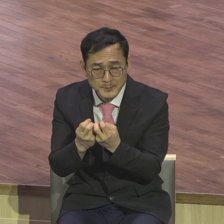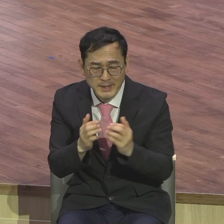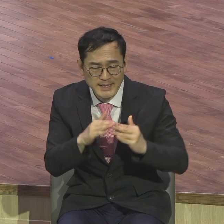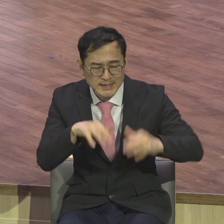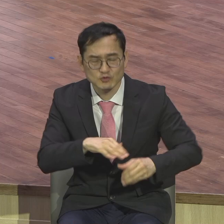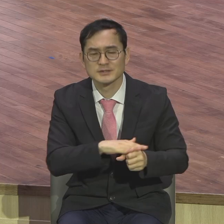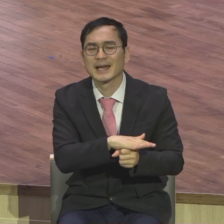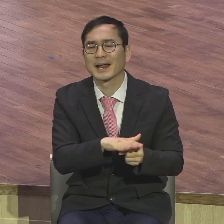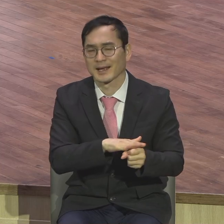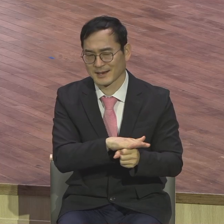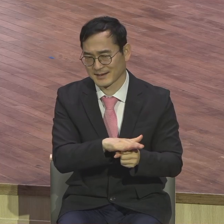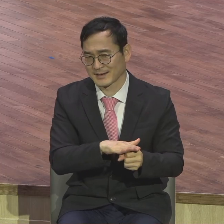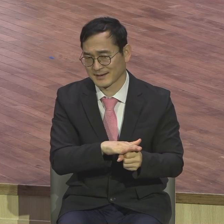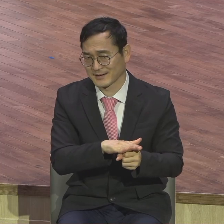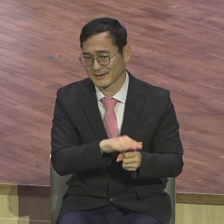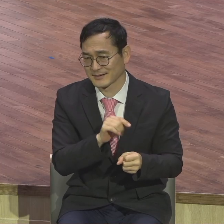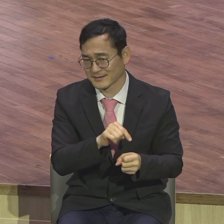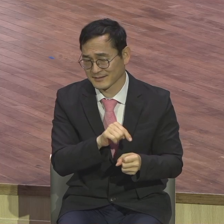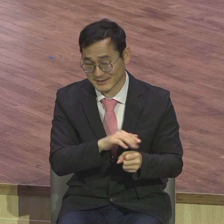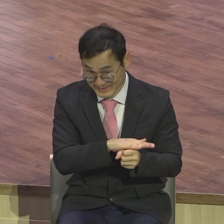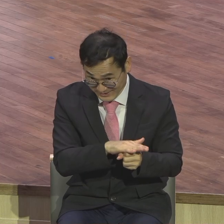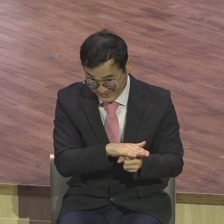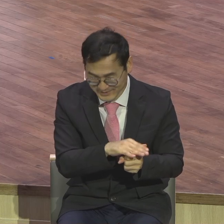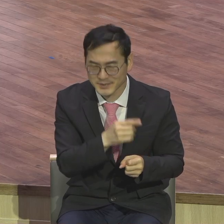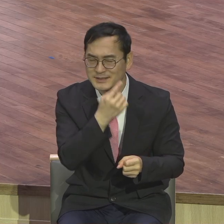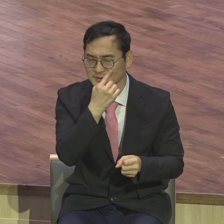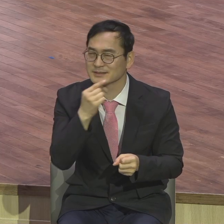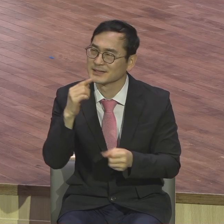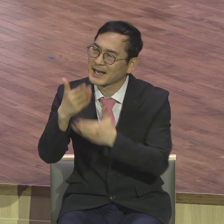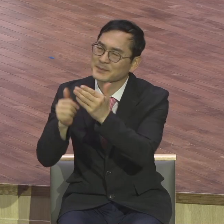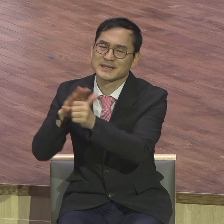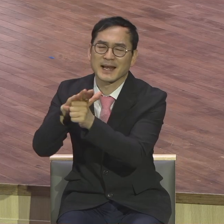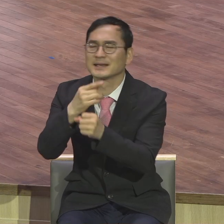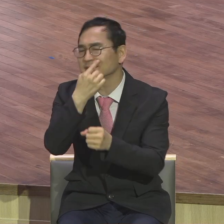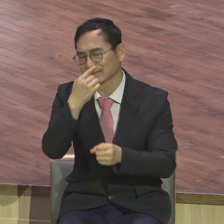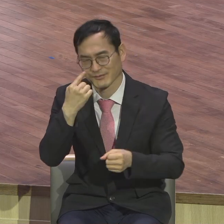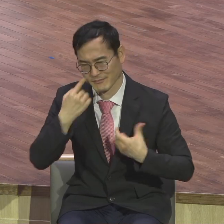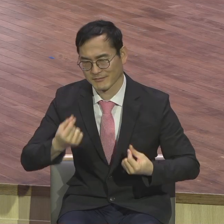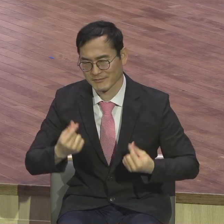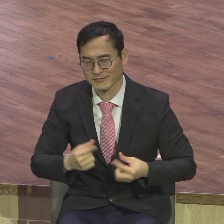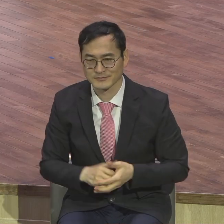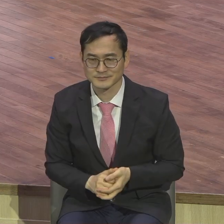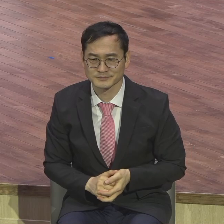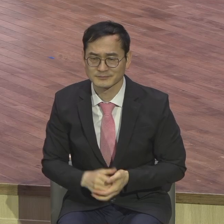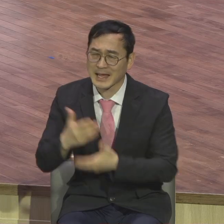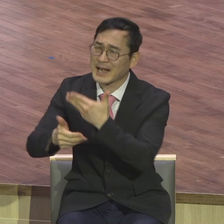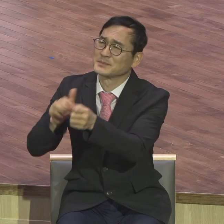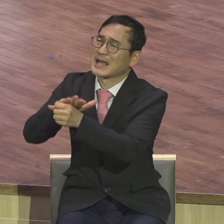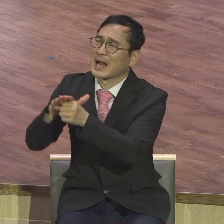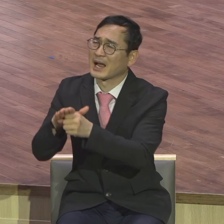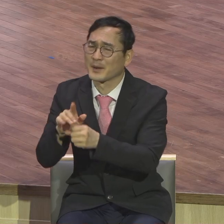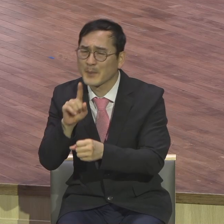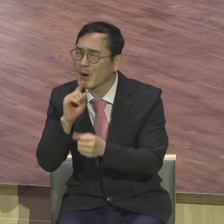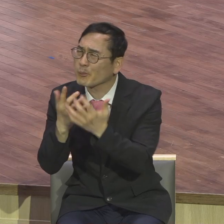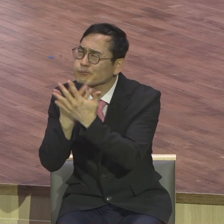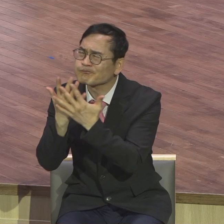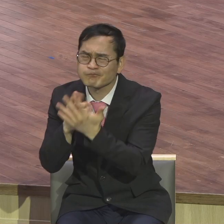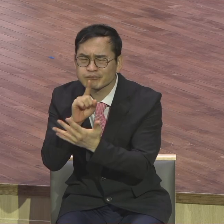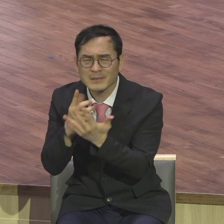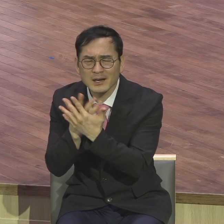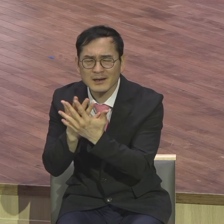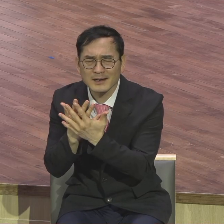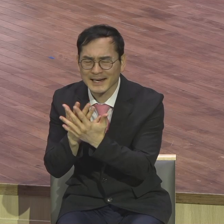이웃사랑입니다. 하나님을 사랑한다 막연한 말 이 이웃사랑 이 사랑이